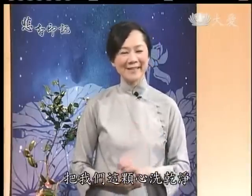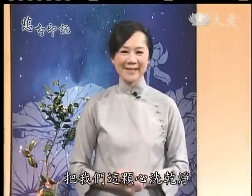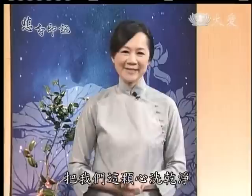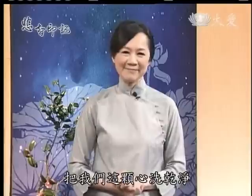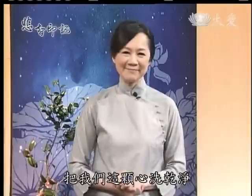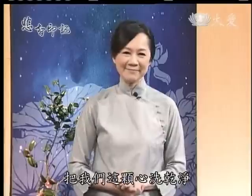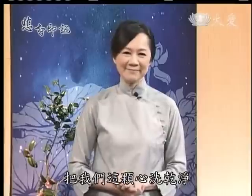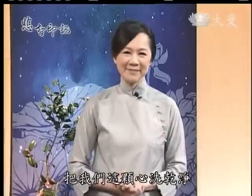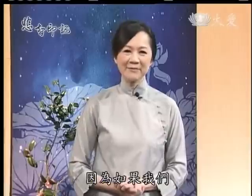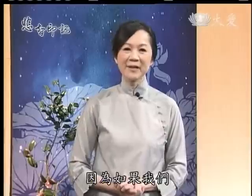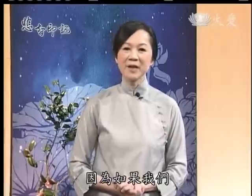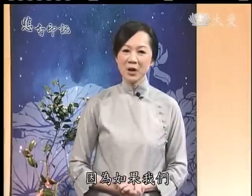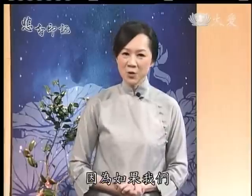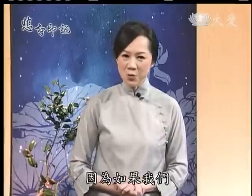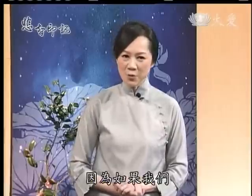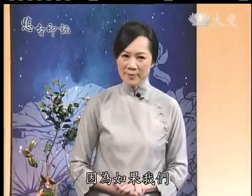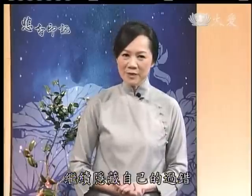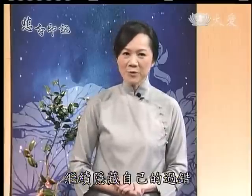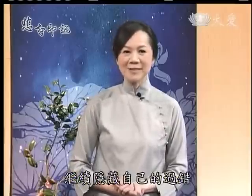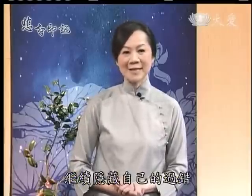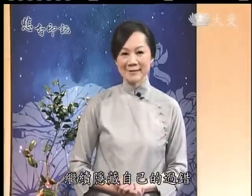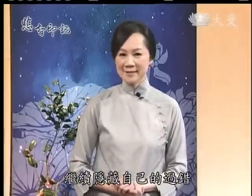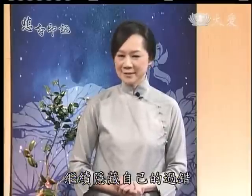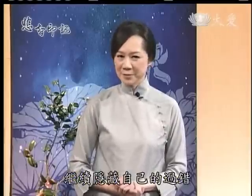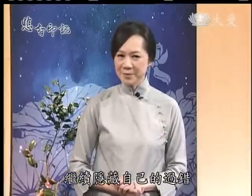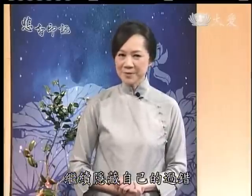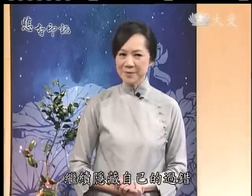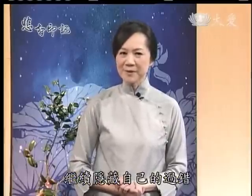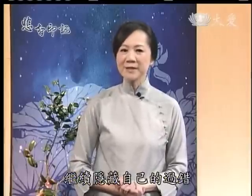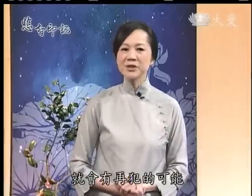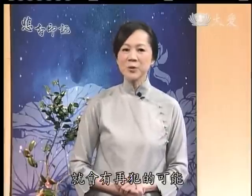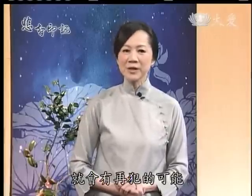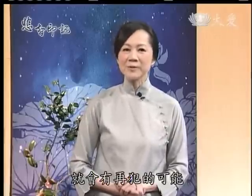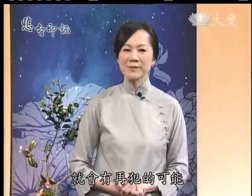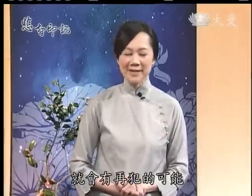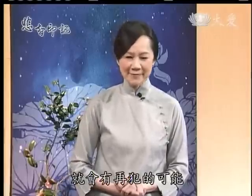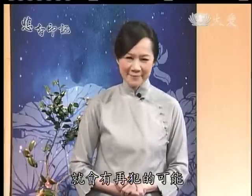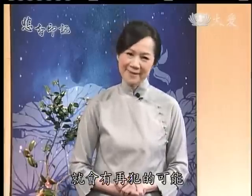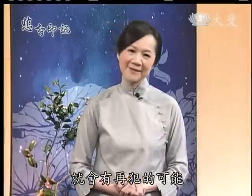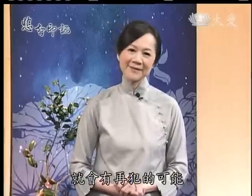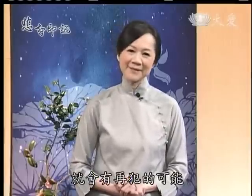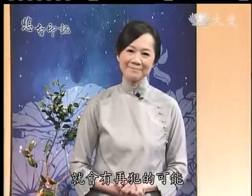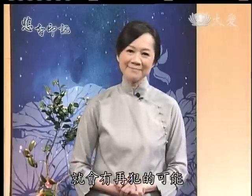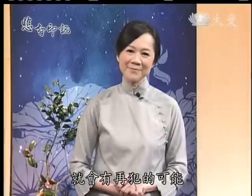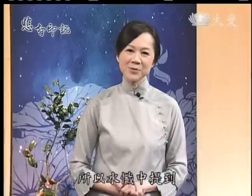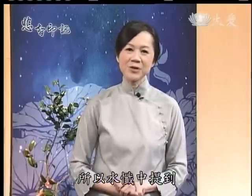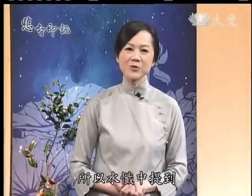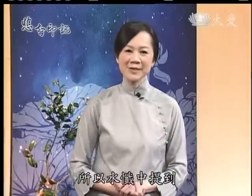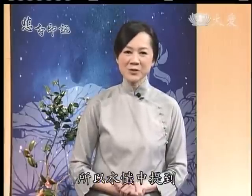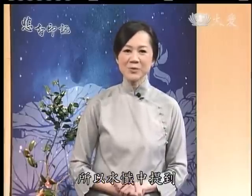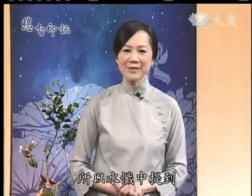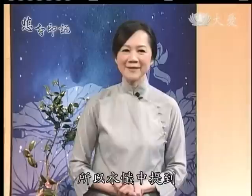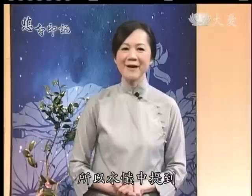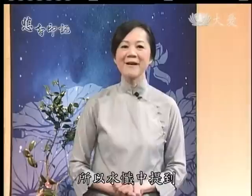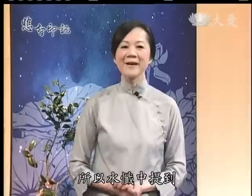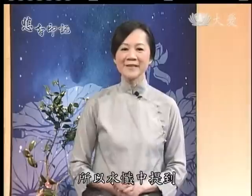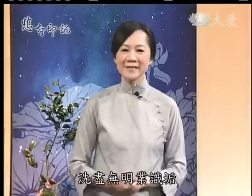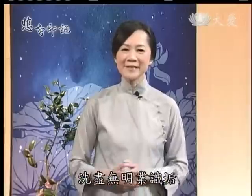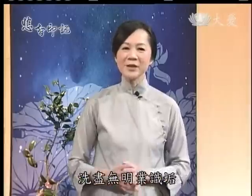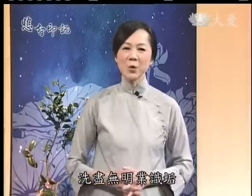洗干净，因为如果我们继续隐藏自己的过错，就会有再犯的可能。所以水忏中提到洗净